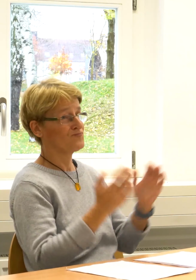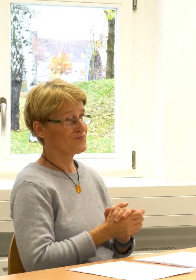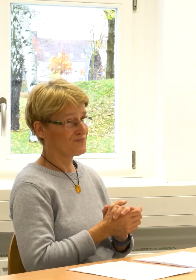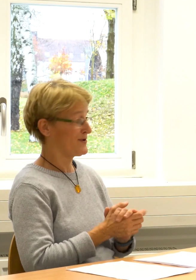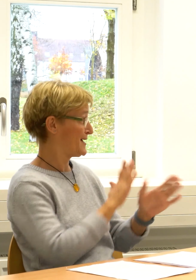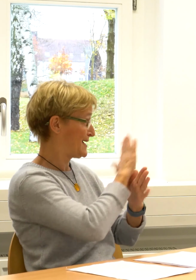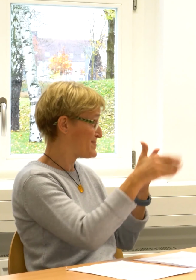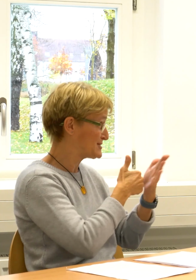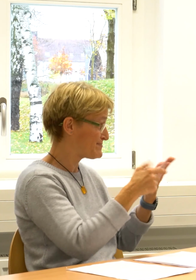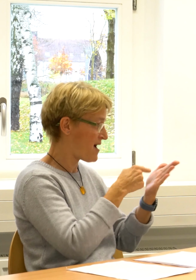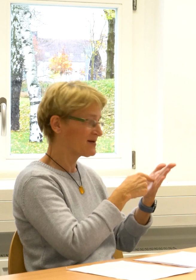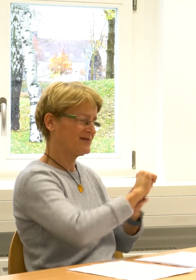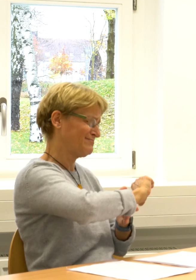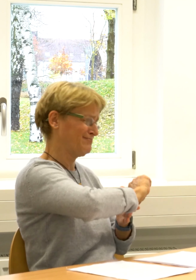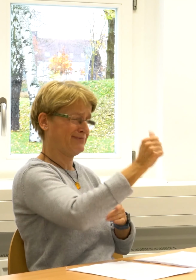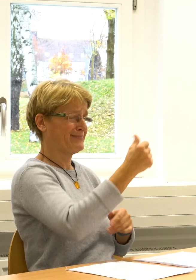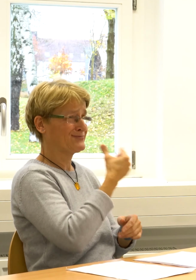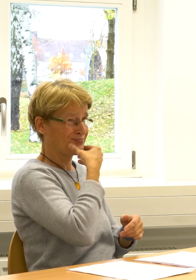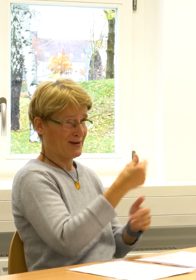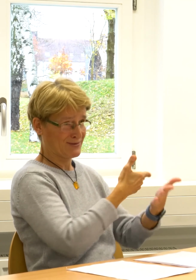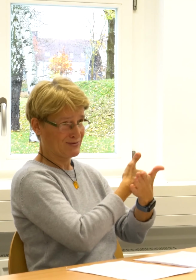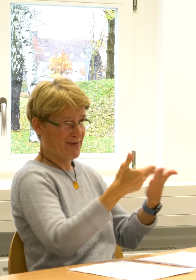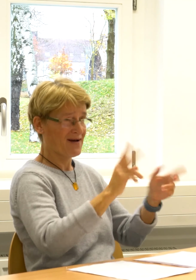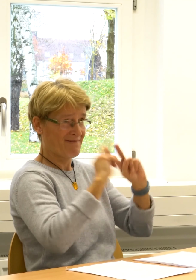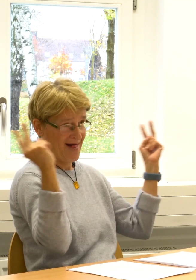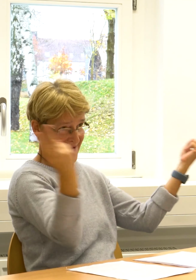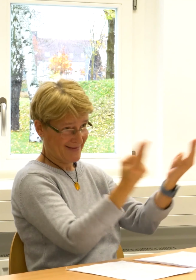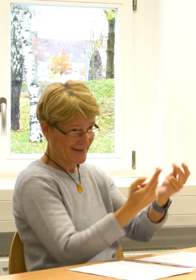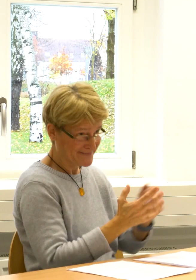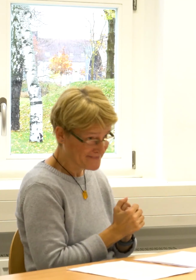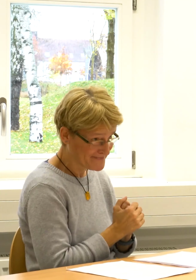Ja, also Gebärdensprache ist die schönste Sprache der Welt.